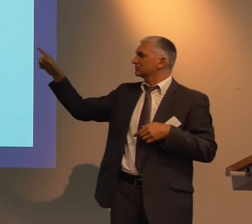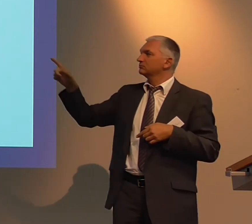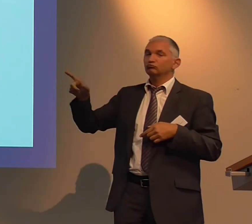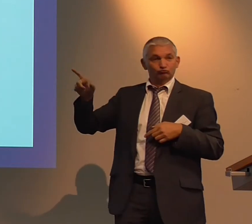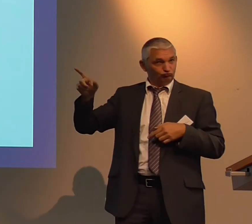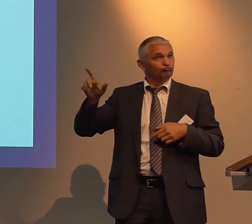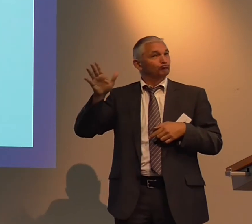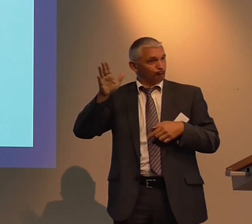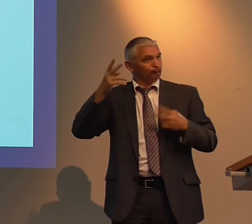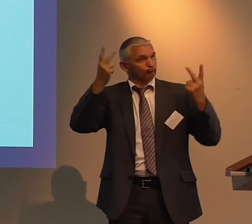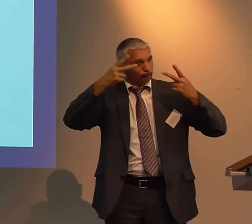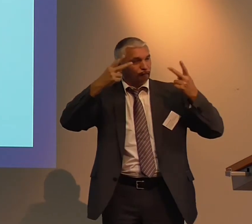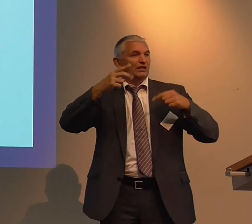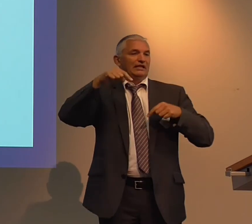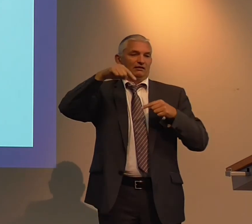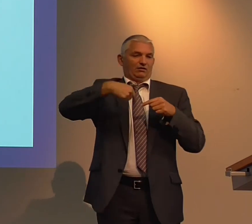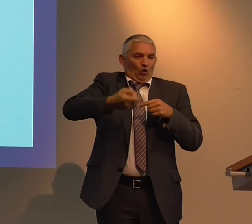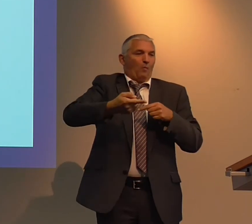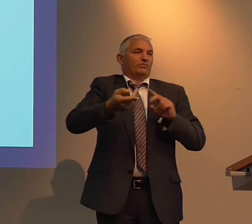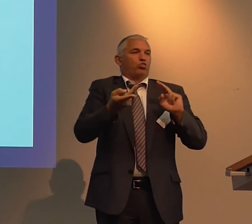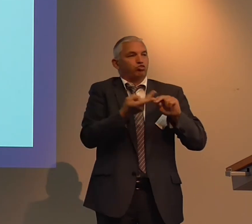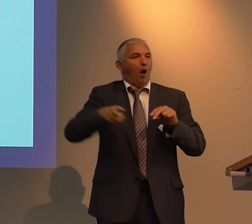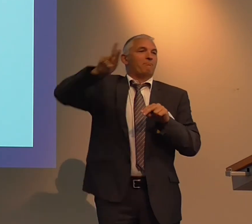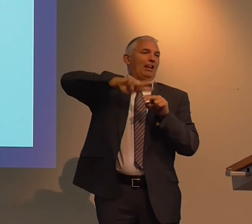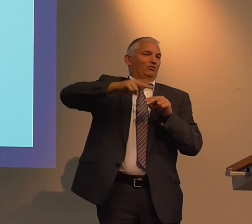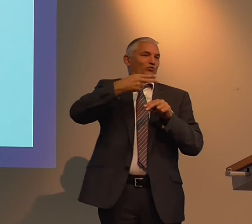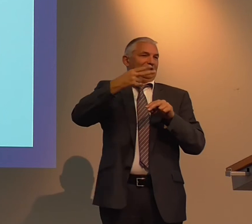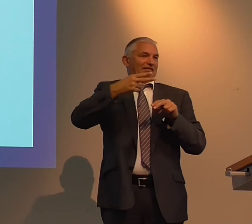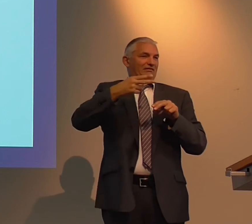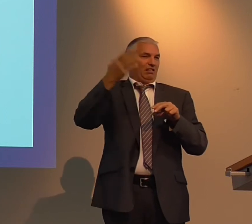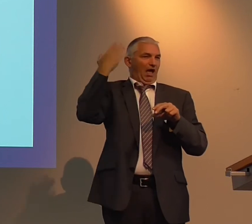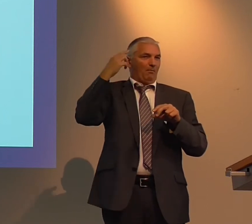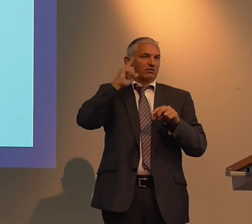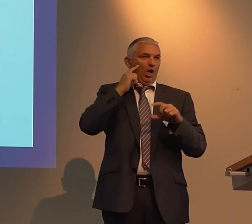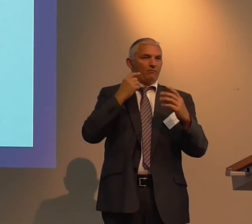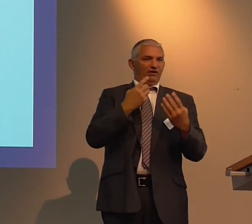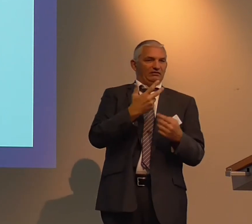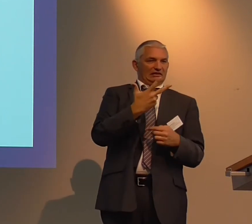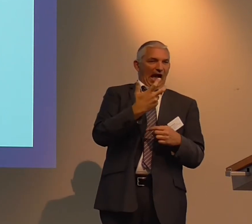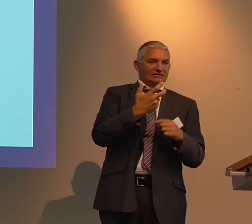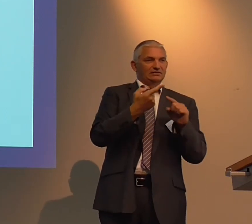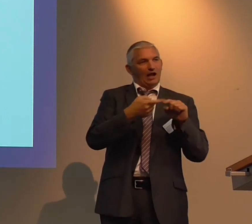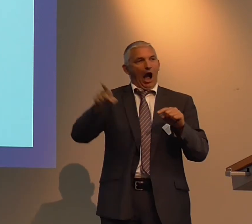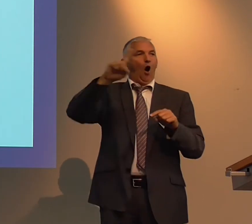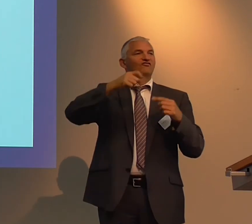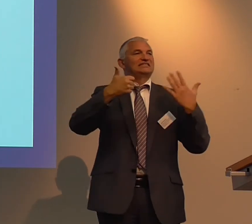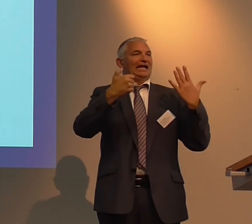der WDR das auch ernst genommen hat und versprochen hat, es wird eine Verdoppelung der Untertitel geben,